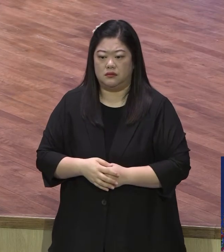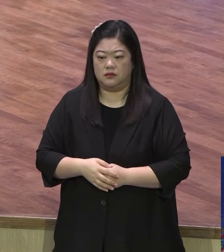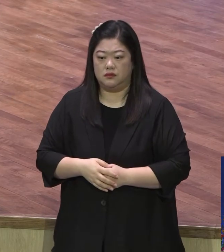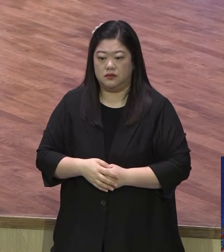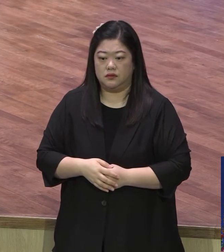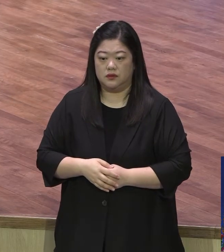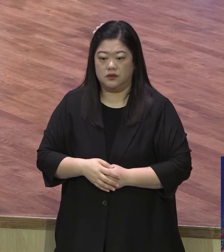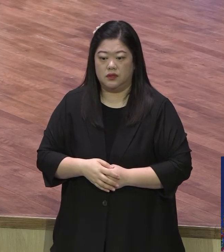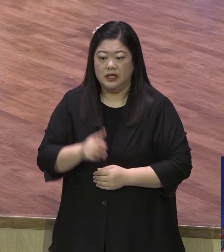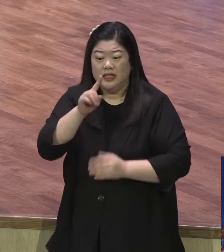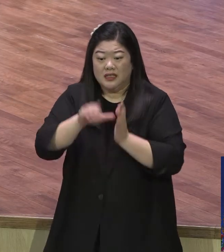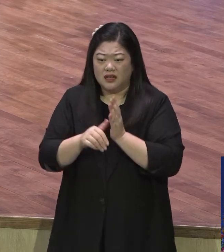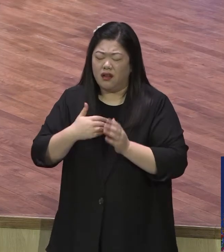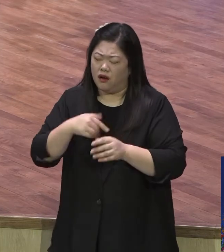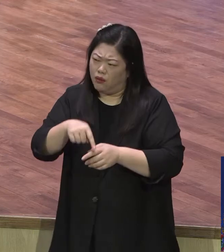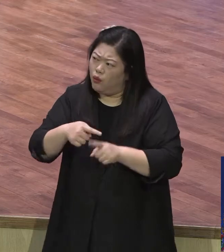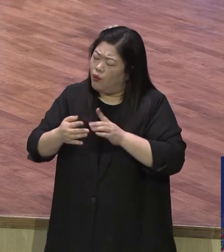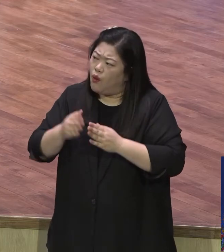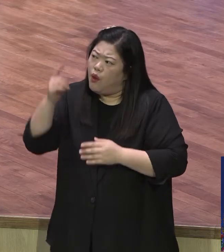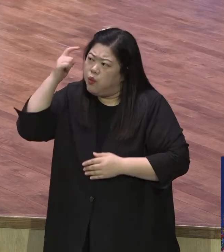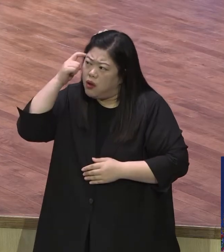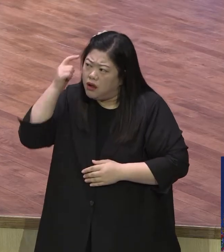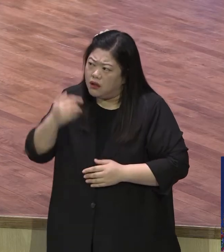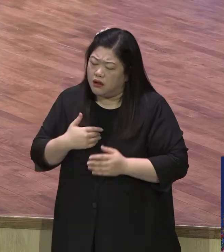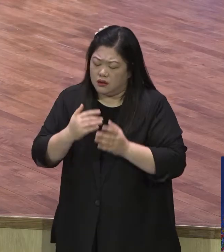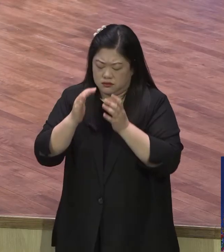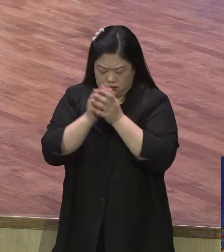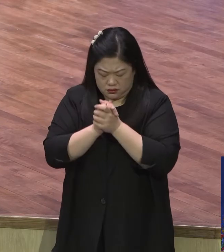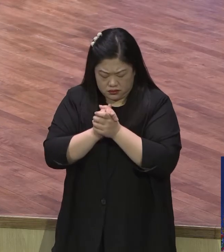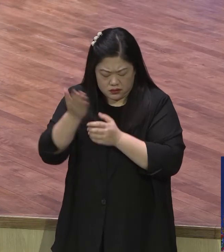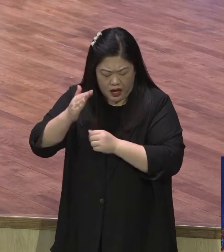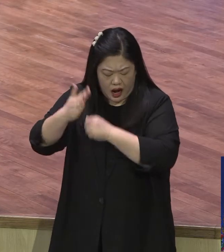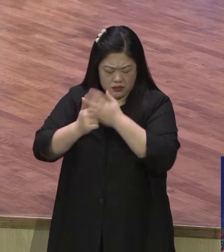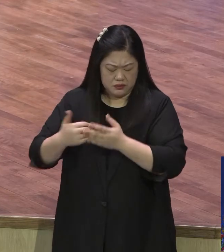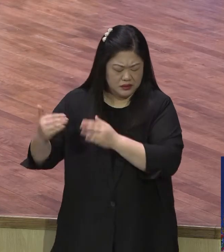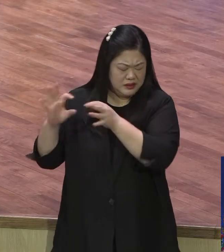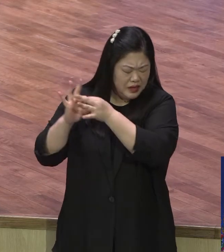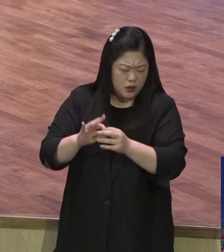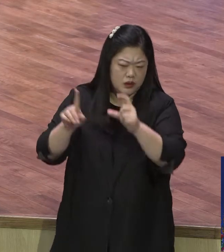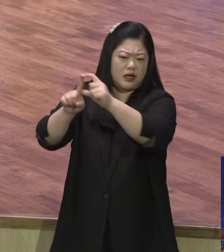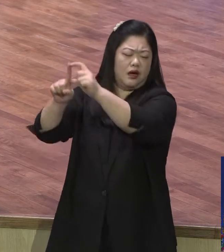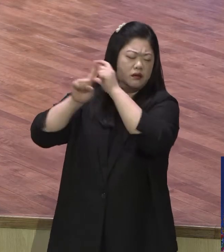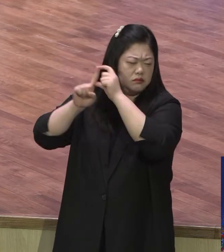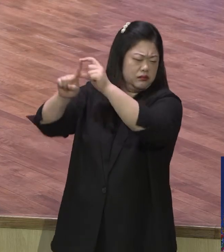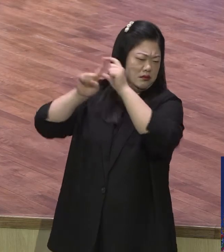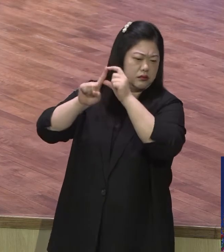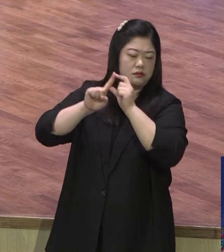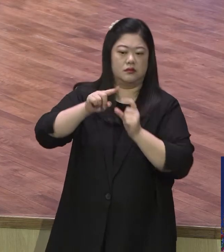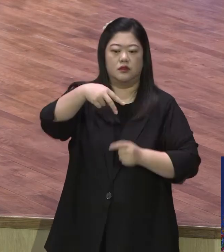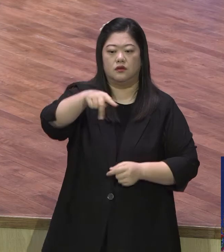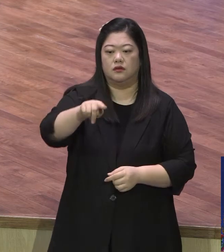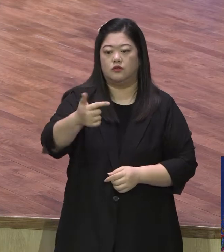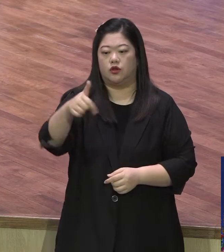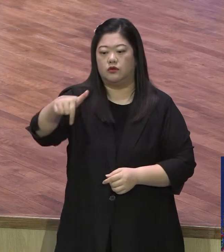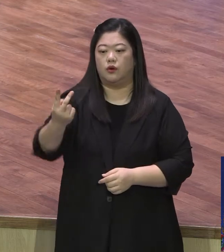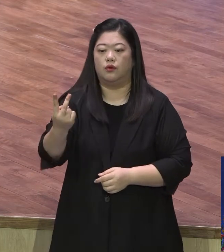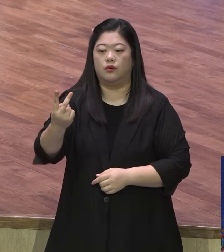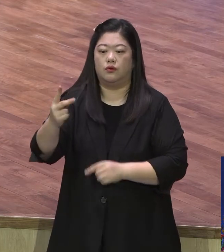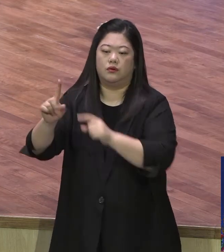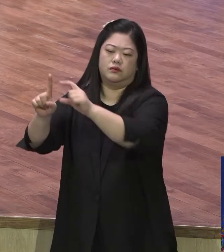봐도 응답이 성교라니까 선자도 몰라요 저는 그렇게 시작했단 말이에요 왜 성교되어놨냐 이 영적